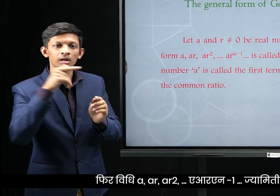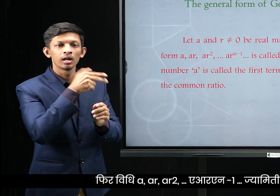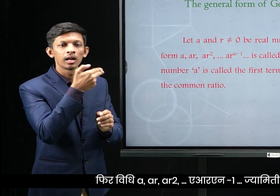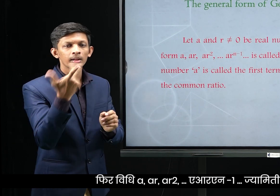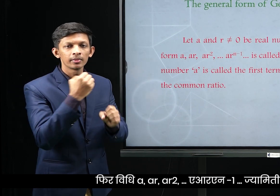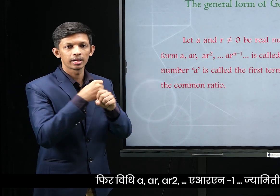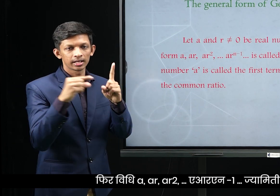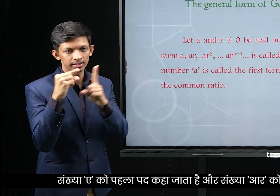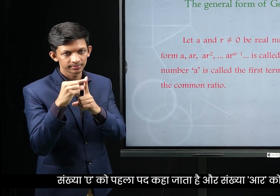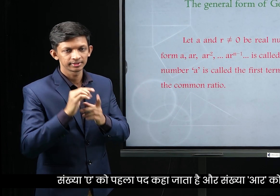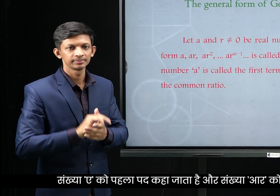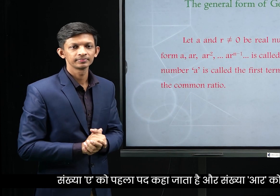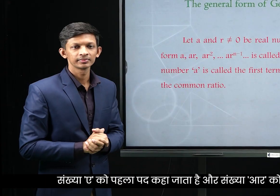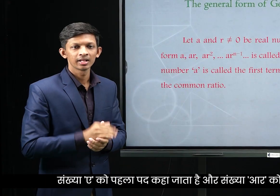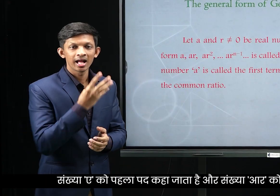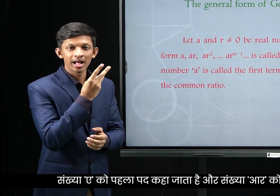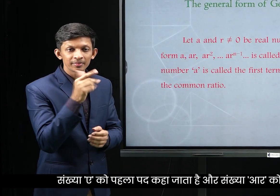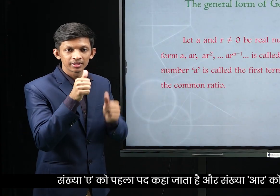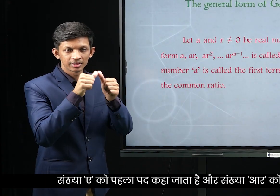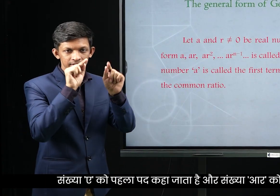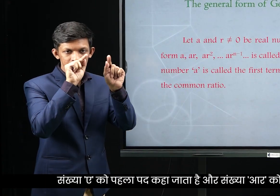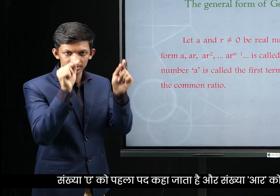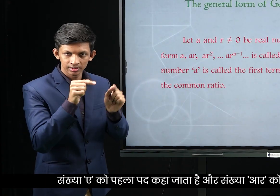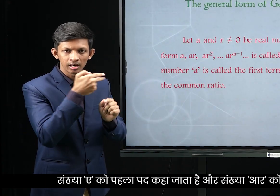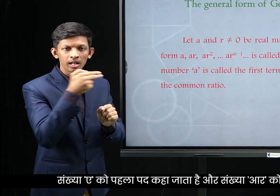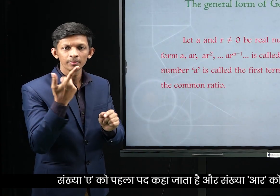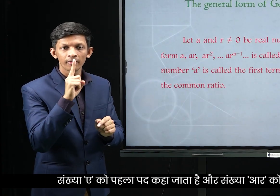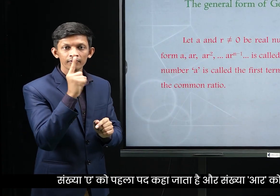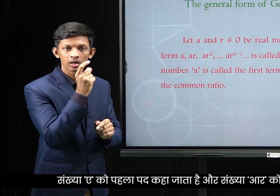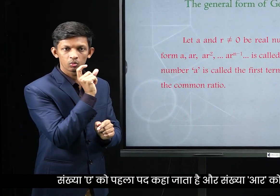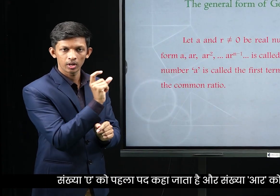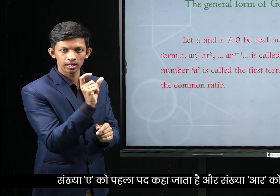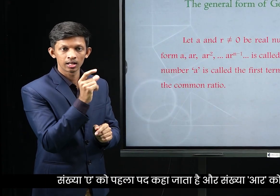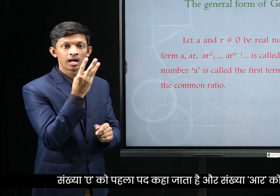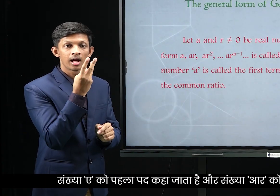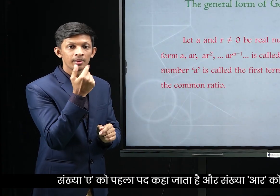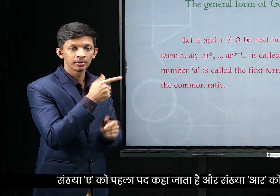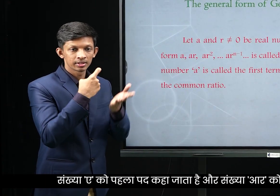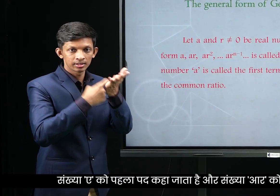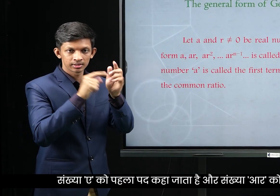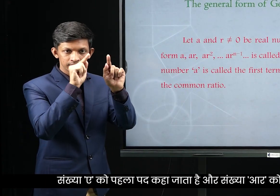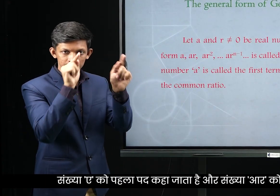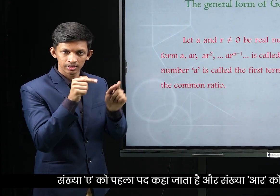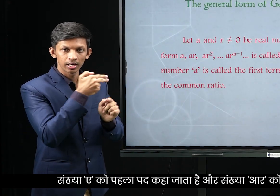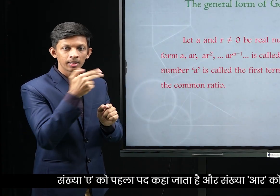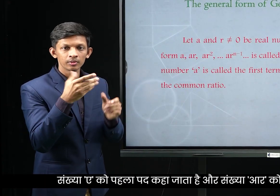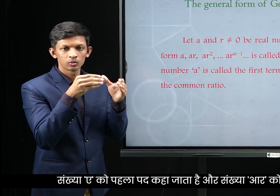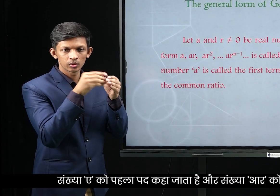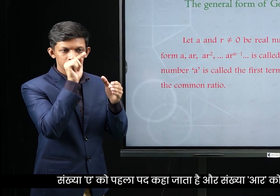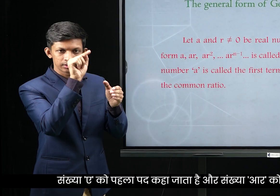है। संख्या A को पहला पद कहा जाता है और संख्या R को सामान्य अनुपात कहा